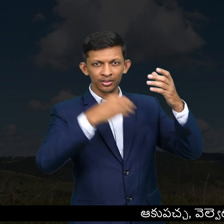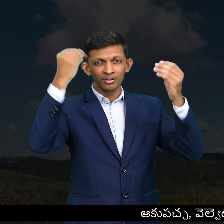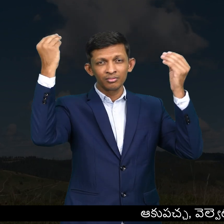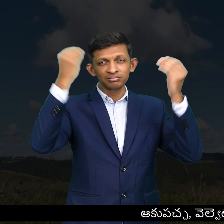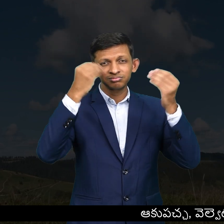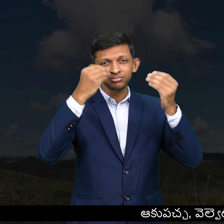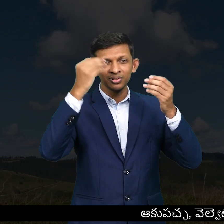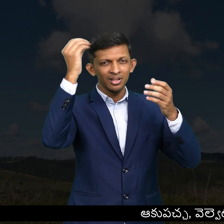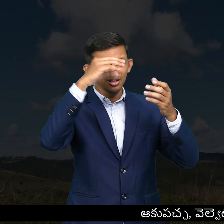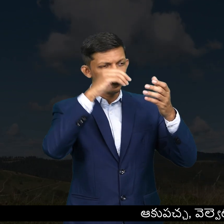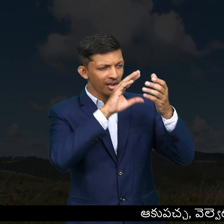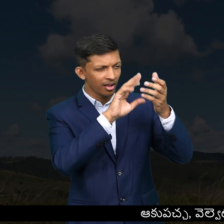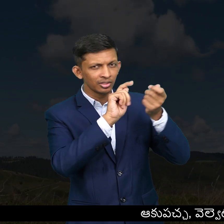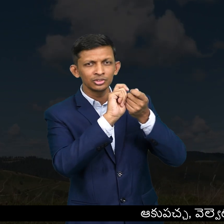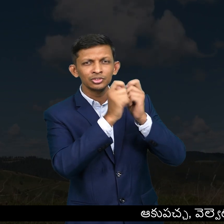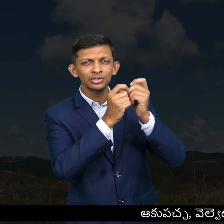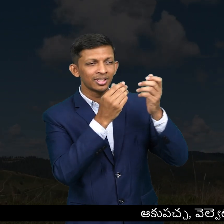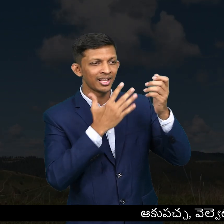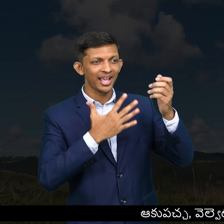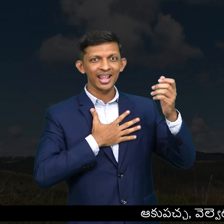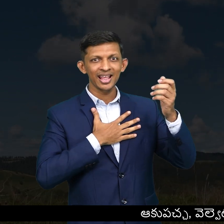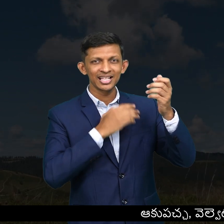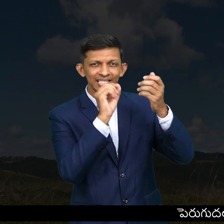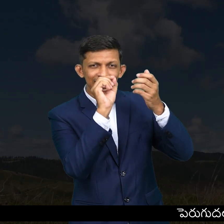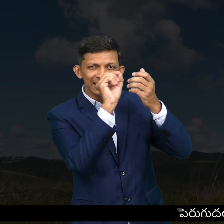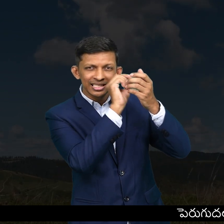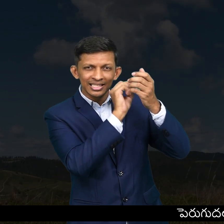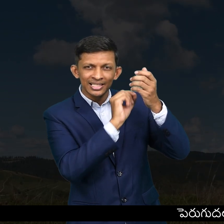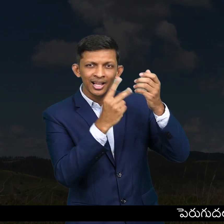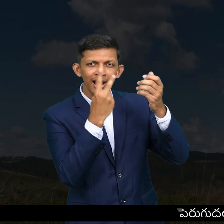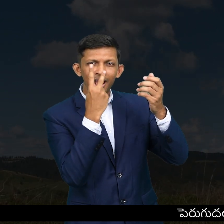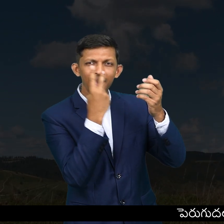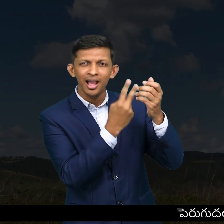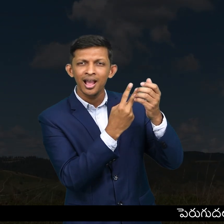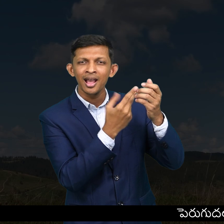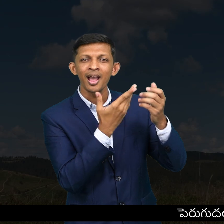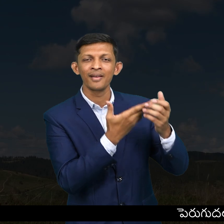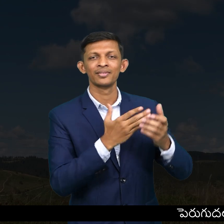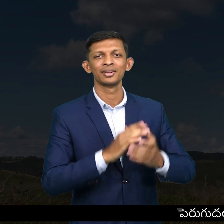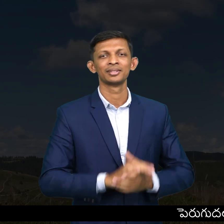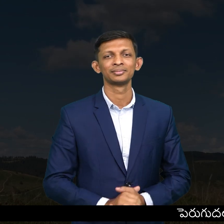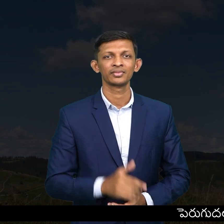ఆకుపచ్చ, వెల్వెట్ లాంటి చిన్న మొక్కలు పెరుగుదలను చూడవచ్చు.